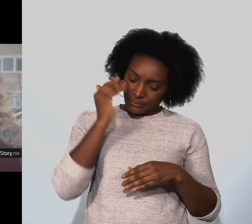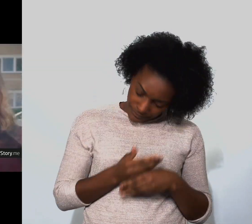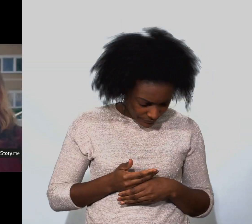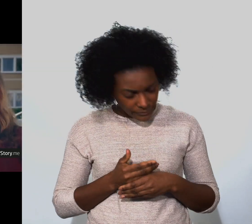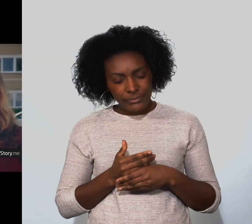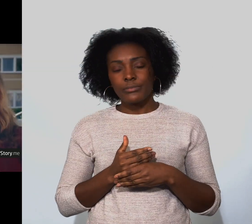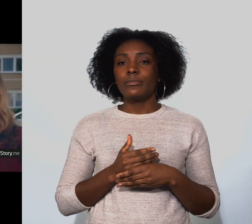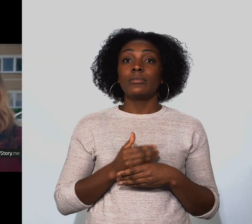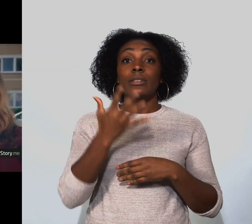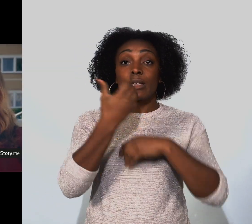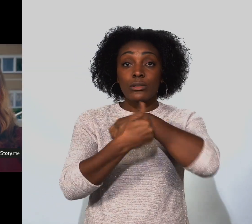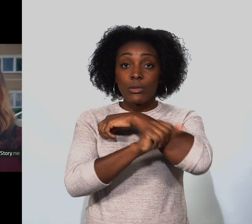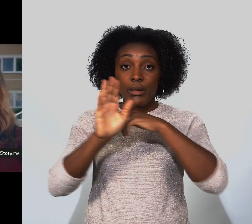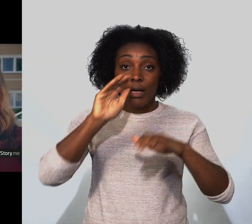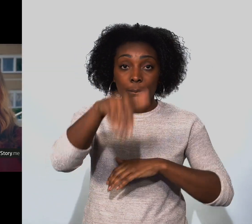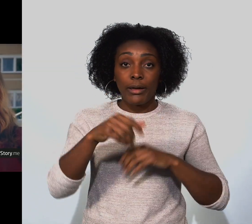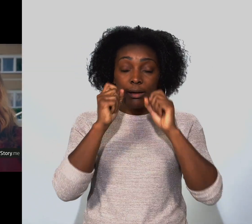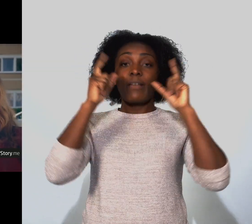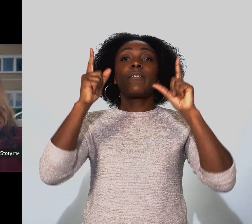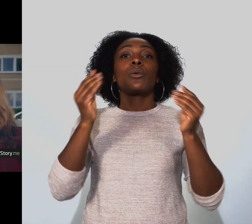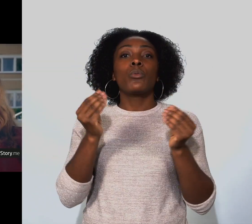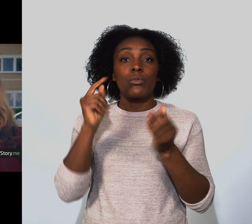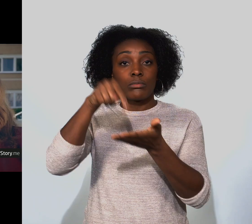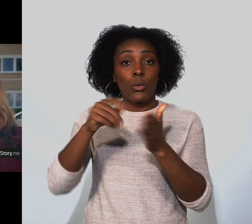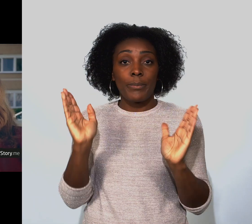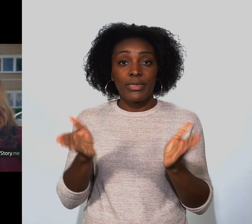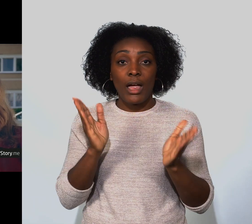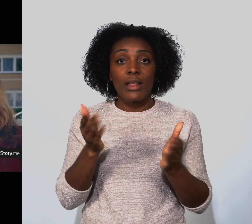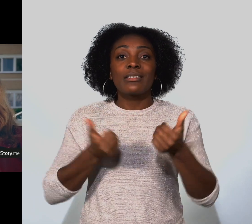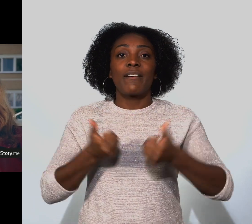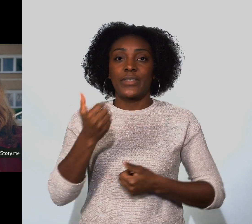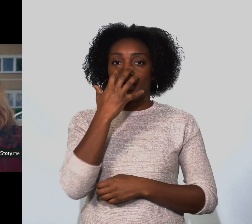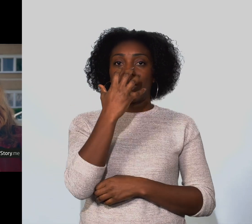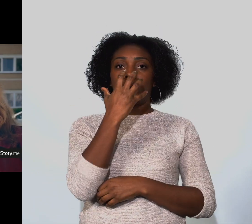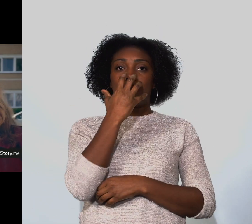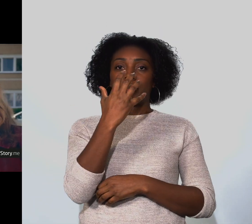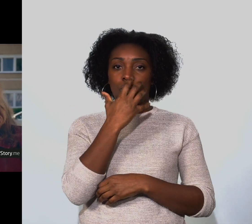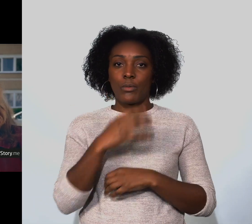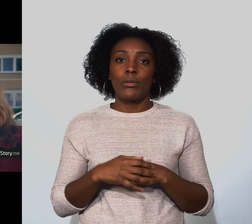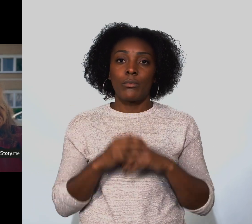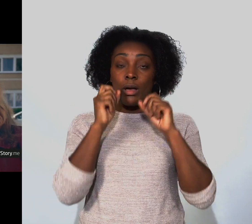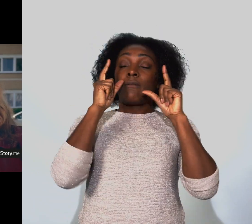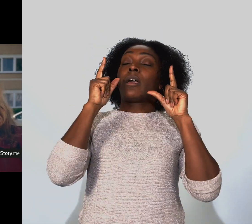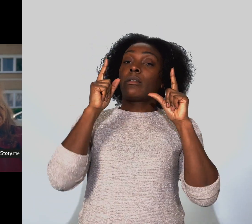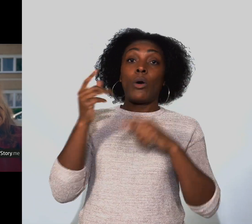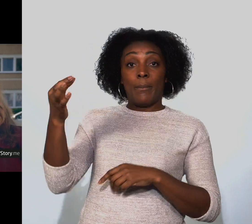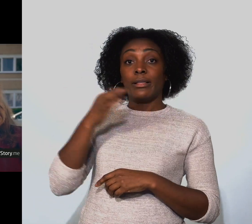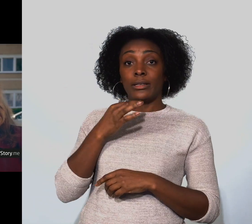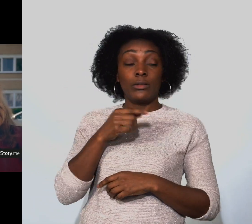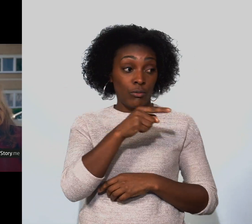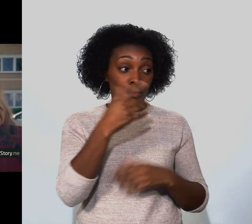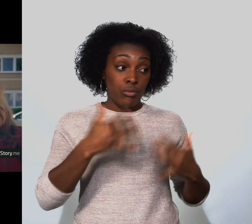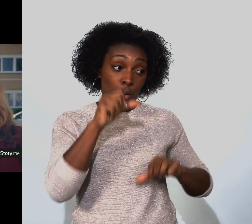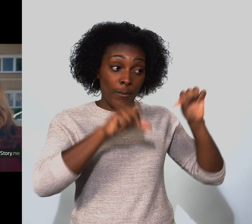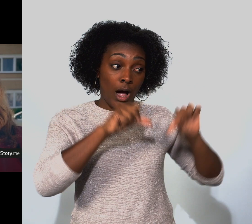Là, je me suis réveillée 5 semaines plus tard en réanimation. Et on m'a dit que j'avais une grosse opération